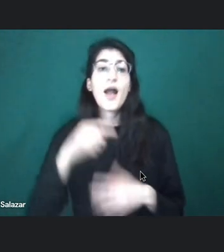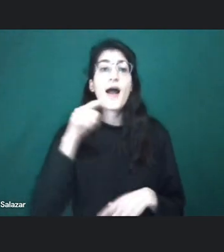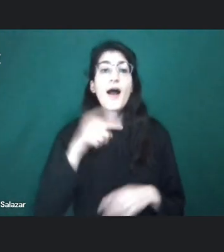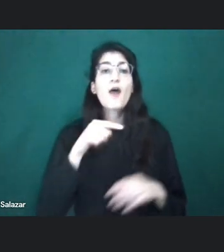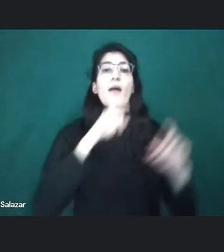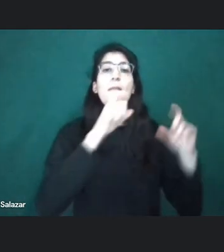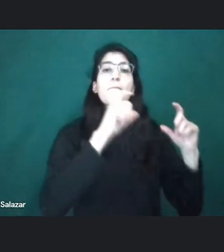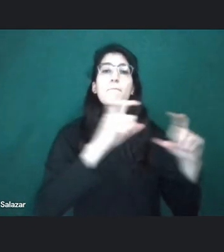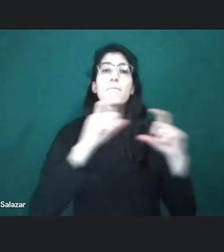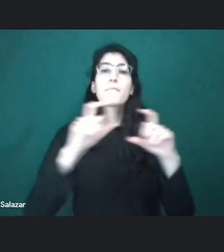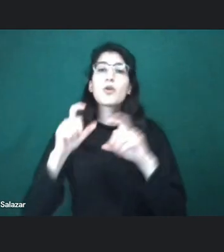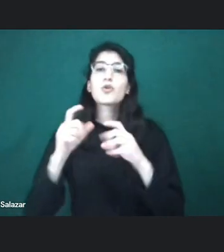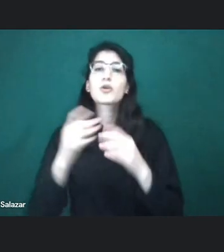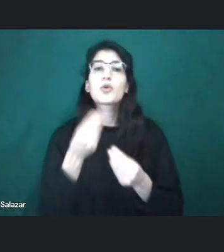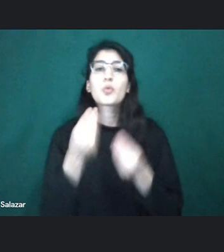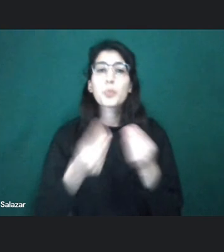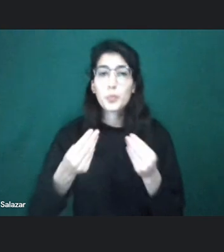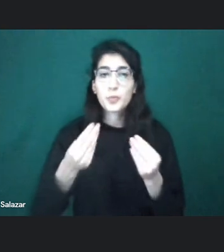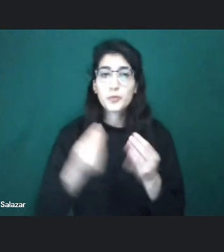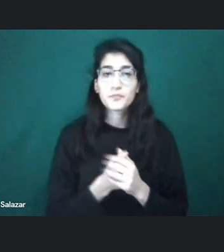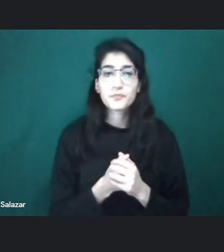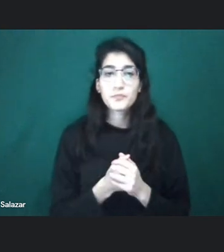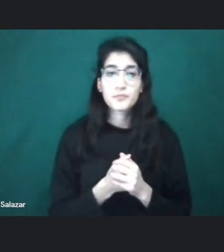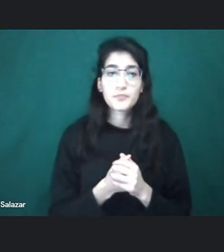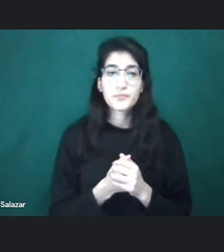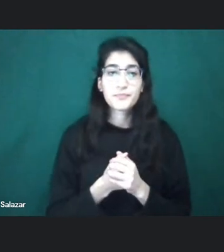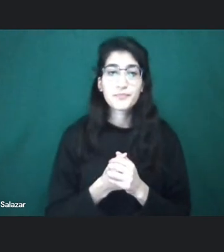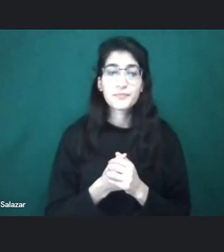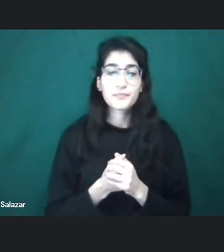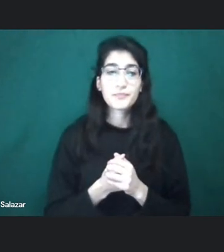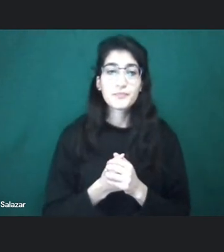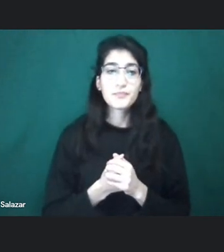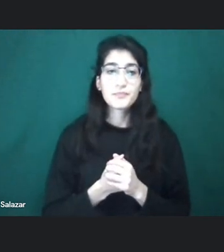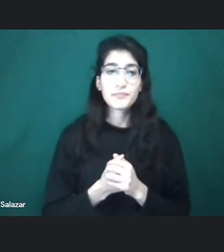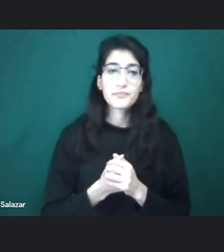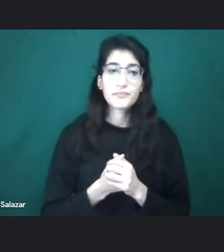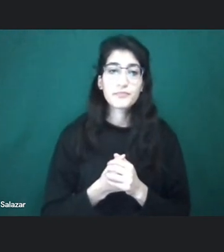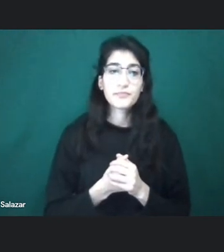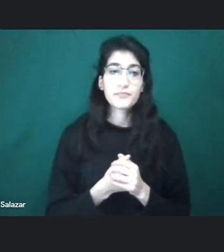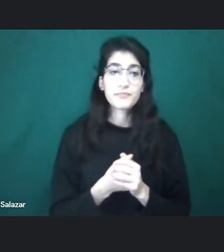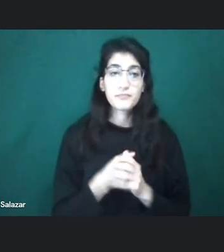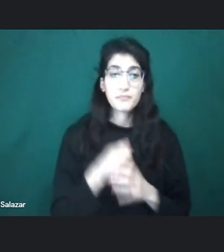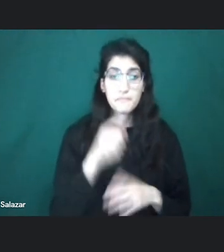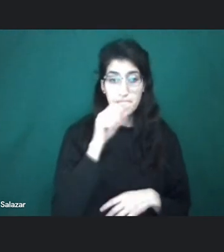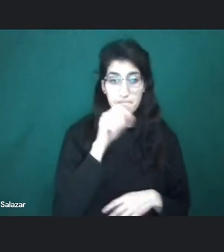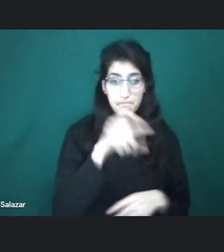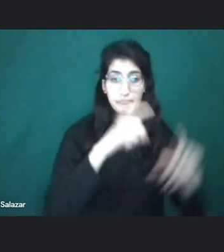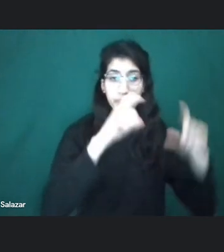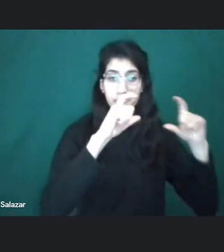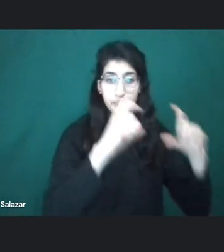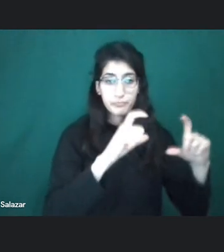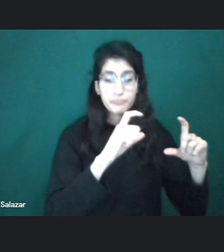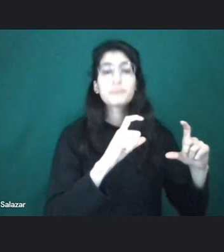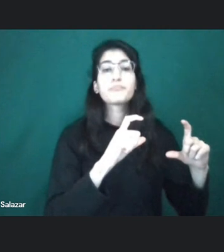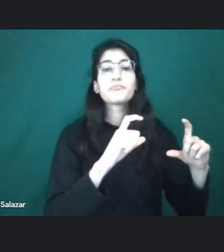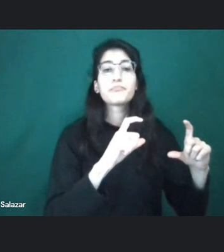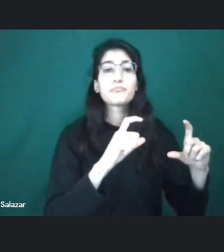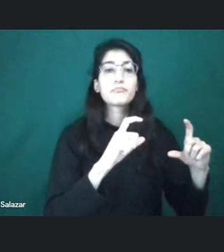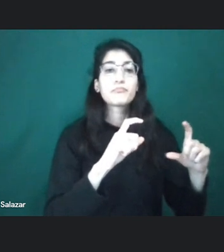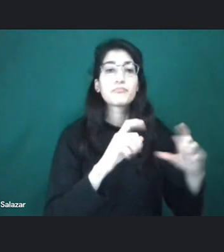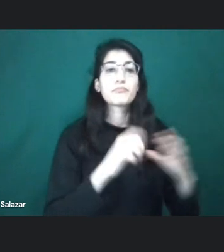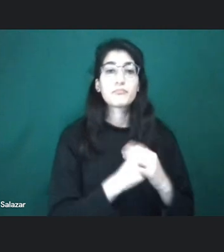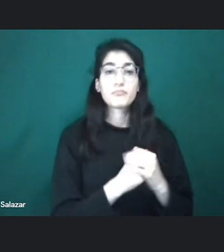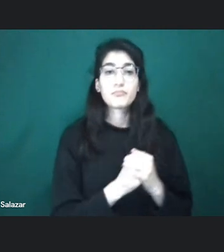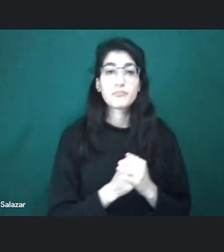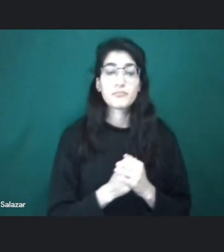Many actors. Bien, acá tenemos uno, many actors. El otro. Private sector.